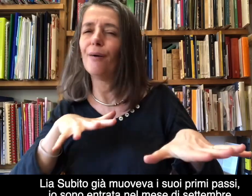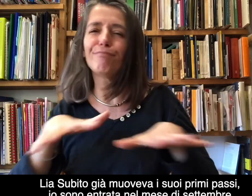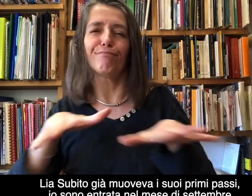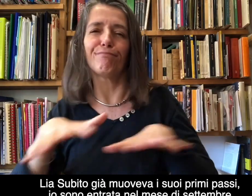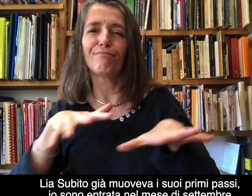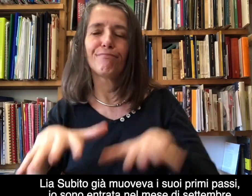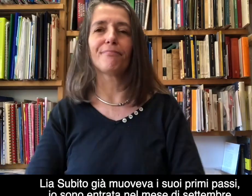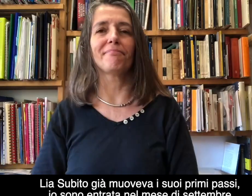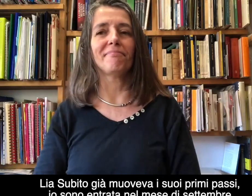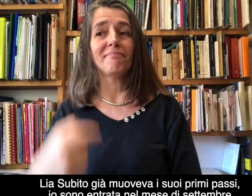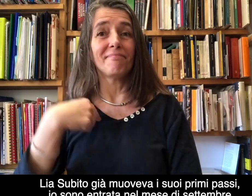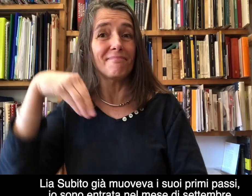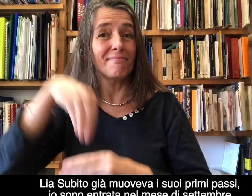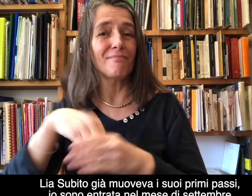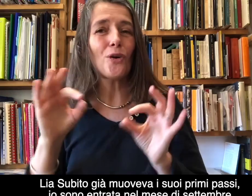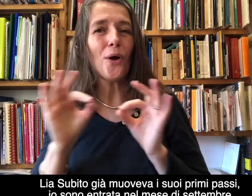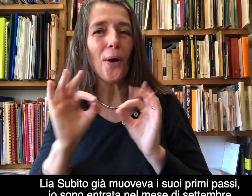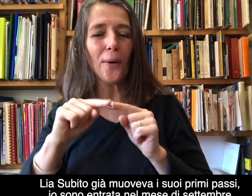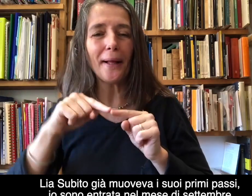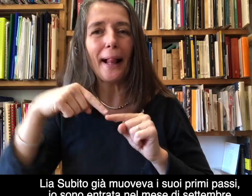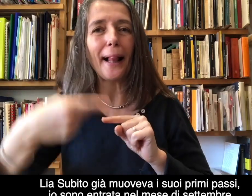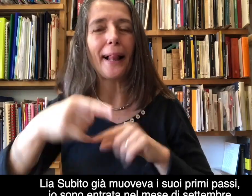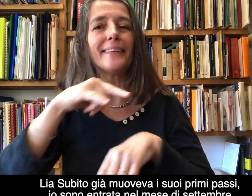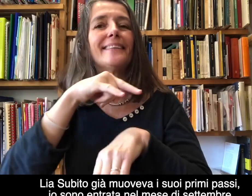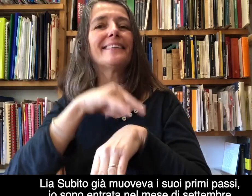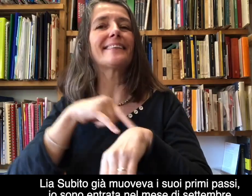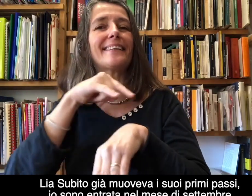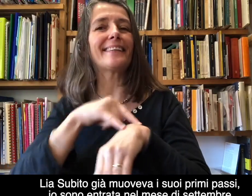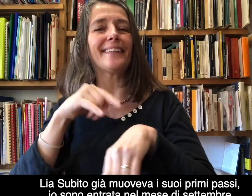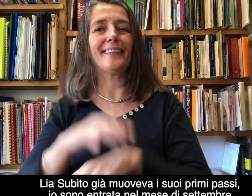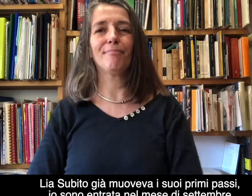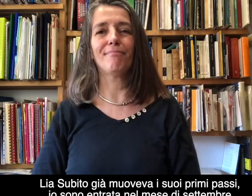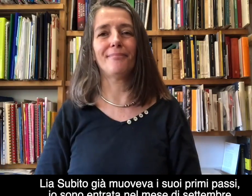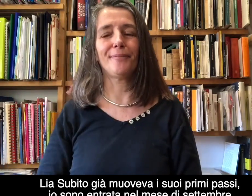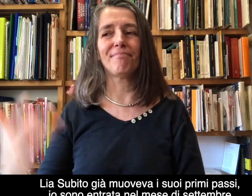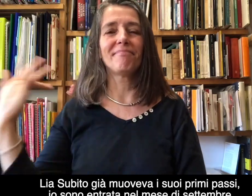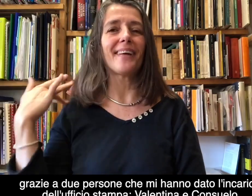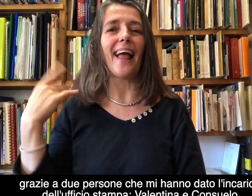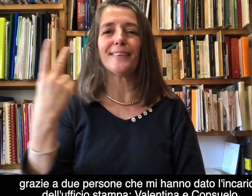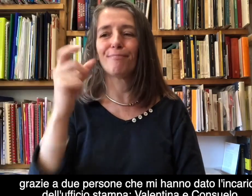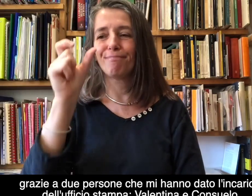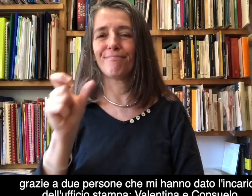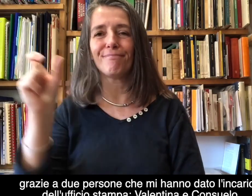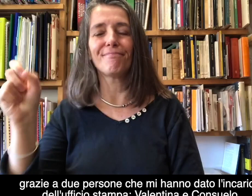liste subito già muoveva i suoi primi passi io sono entrata successivamente nel mese di